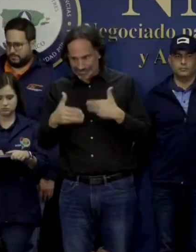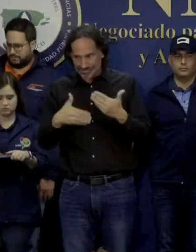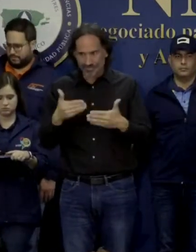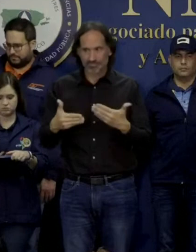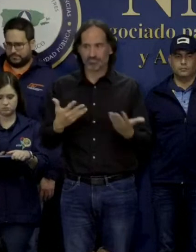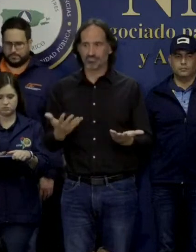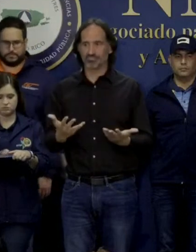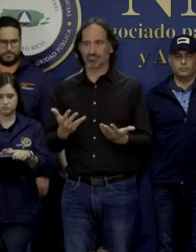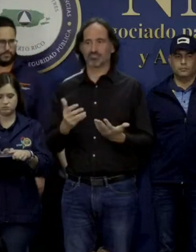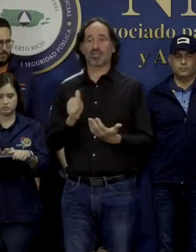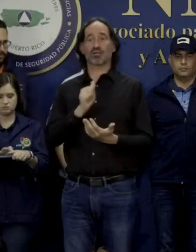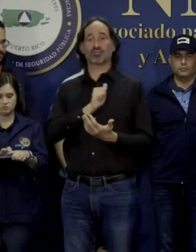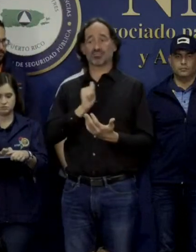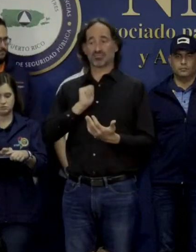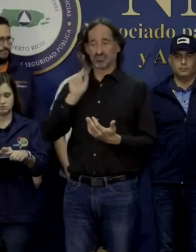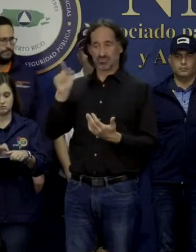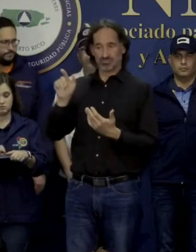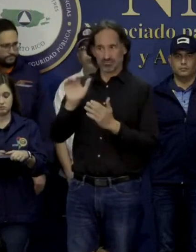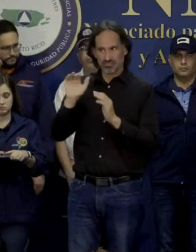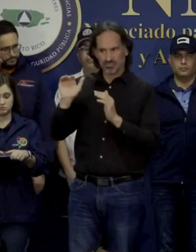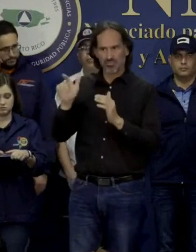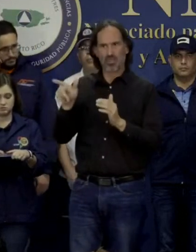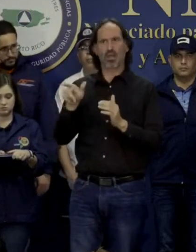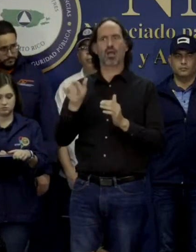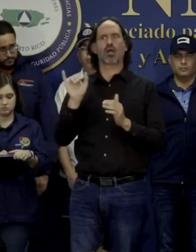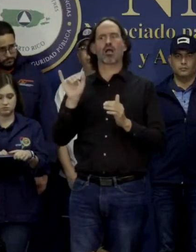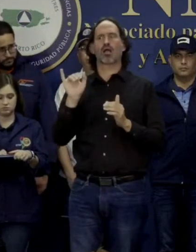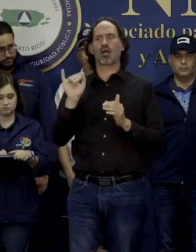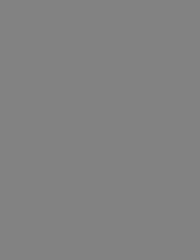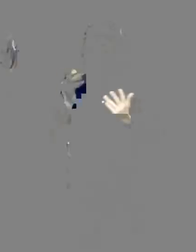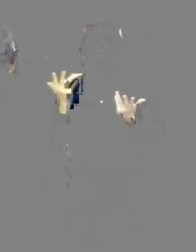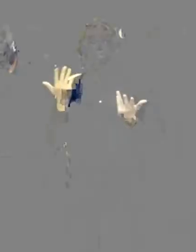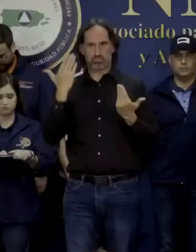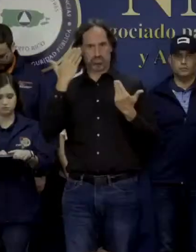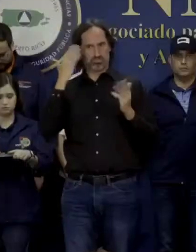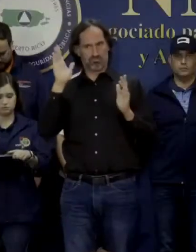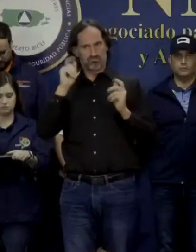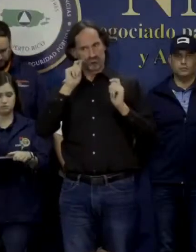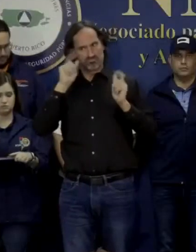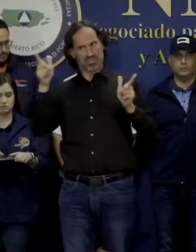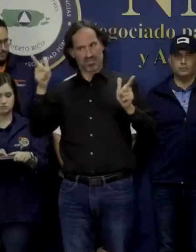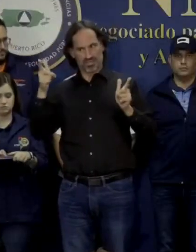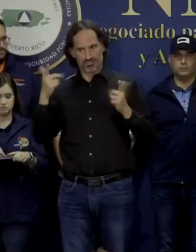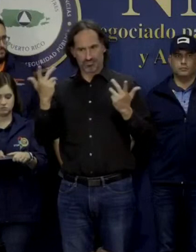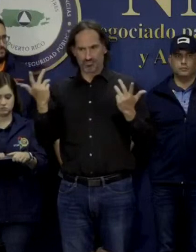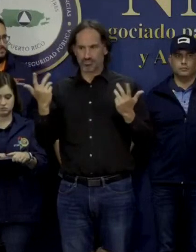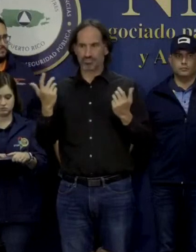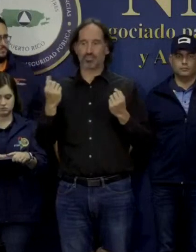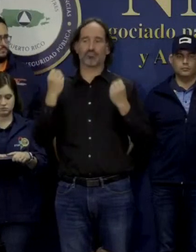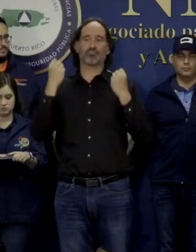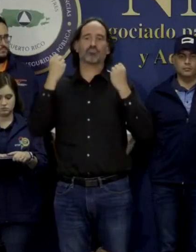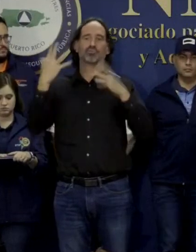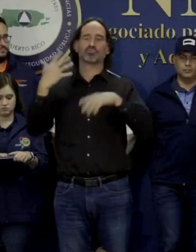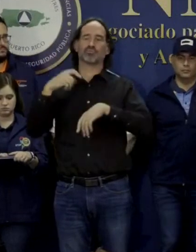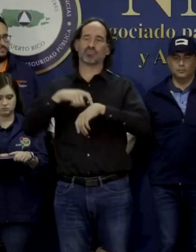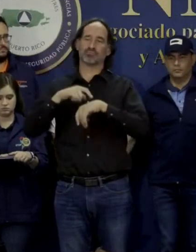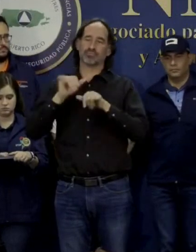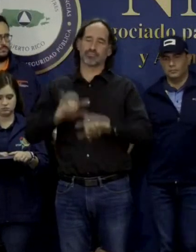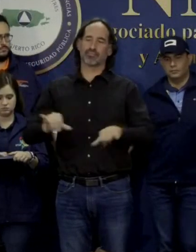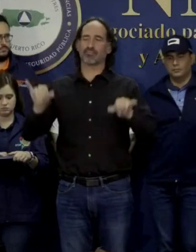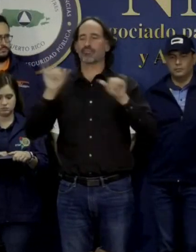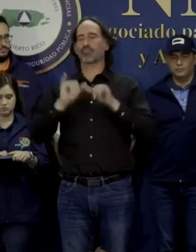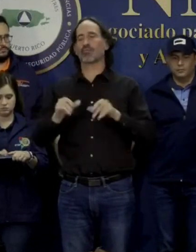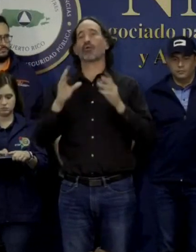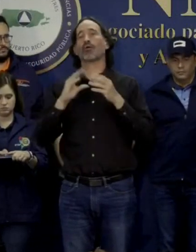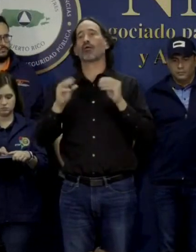ella estaba sorprendida, obviamente, por la cantidad que se había mencionado y que sí lo estaba observando, especialmente